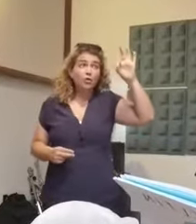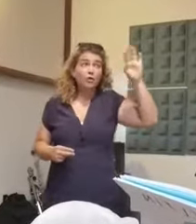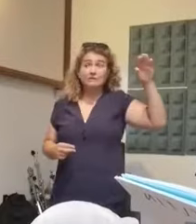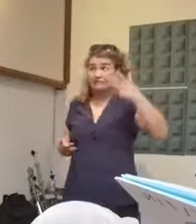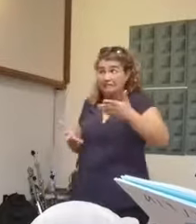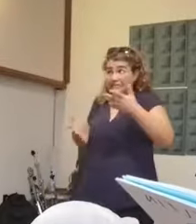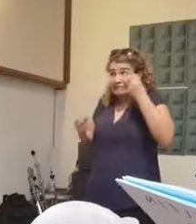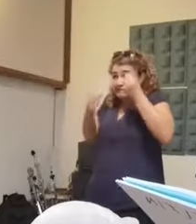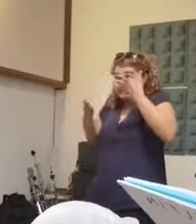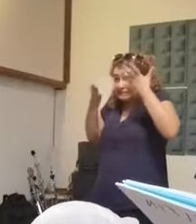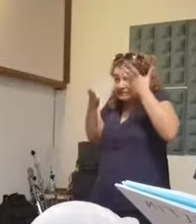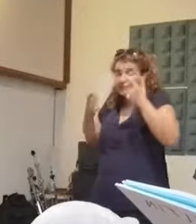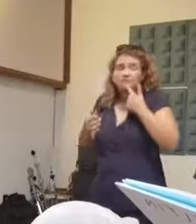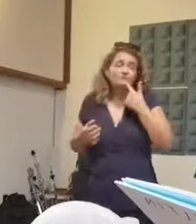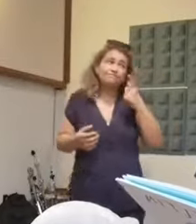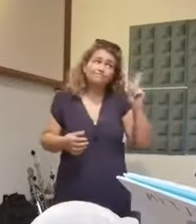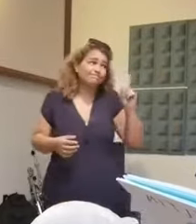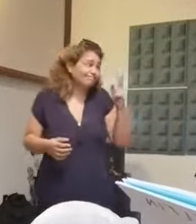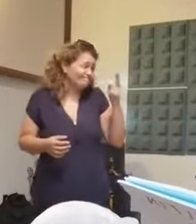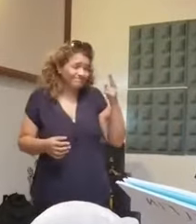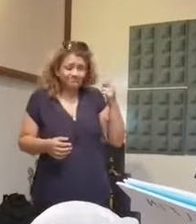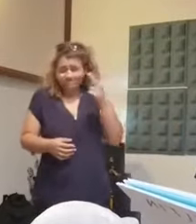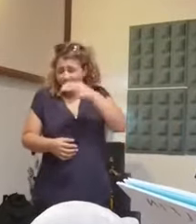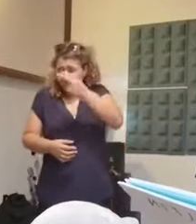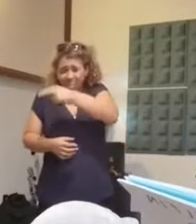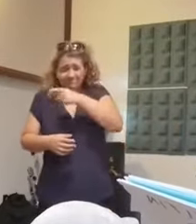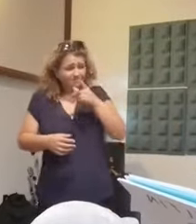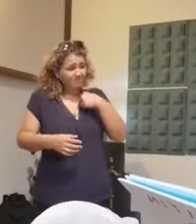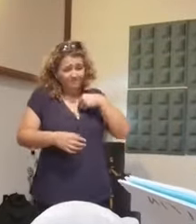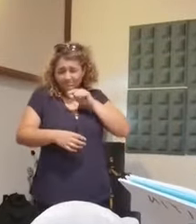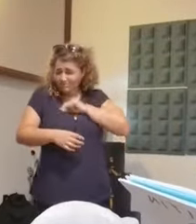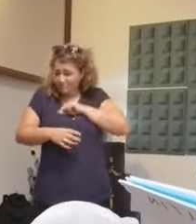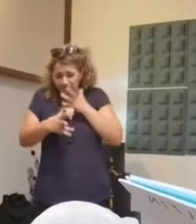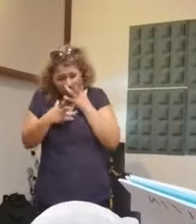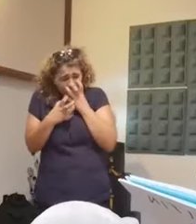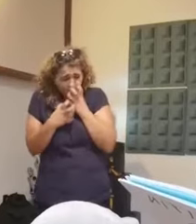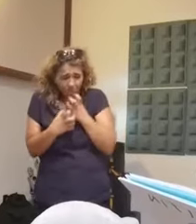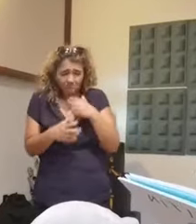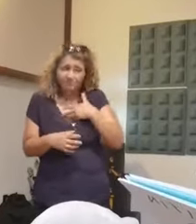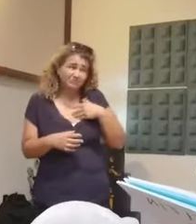pero el corazón de Delfín estaba triste y no quería nadar.